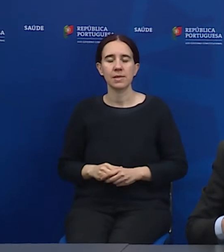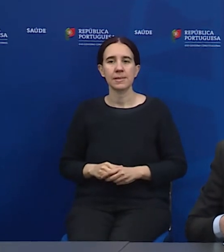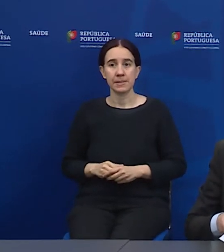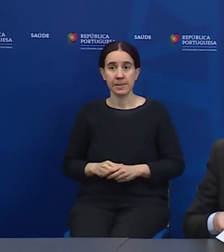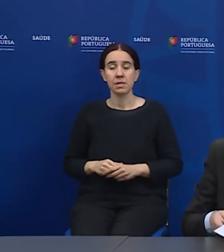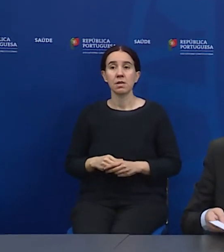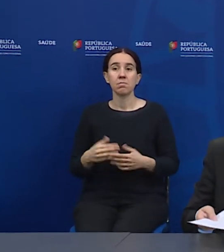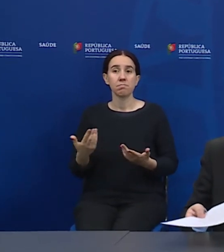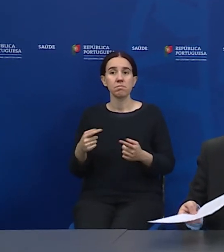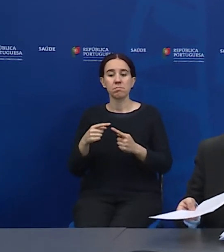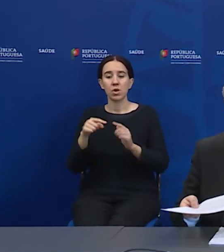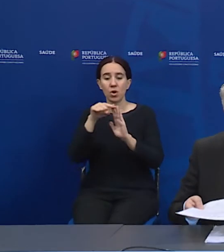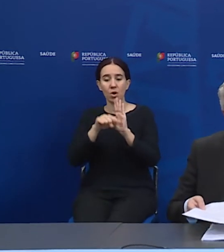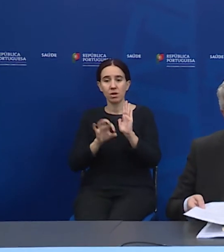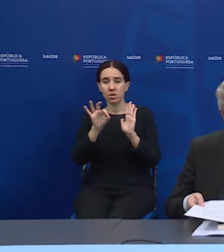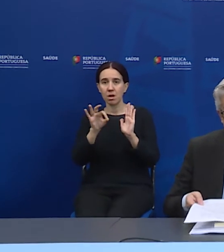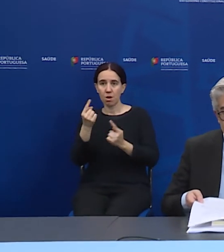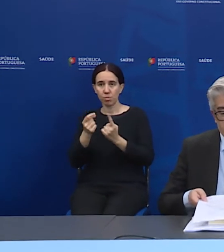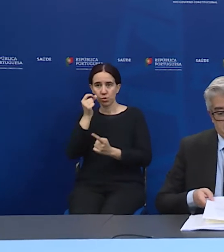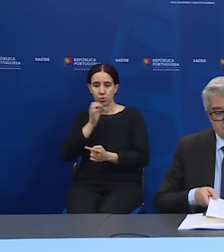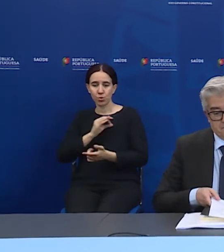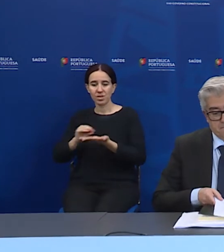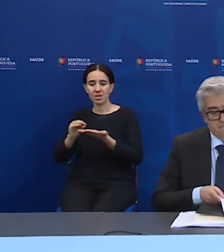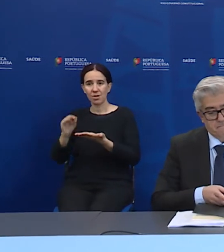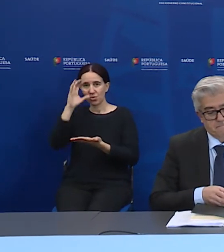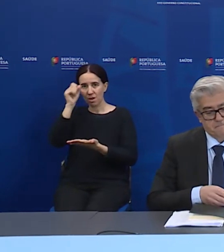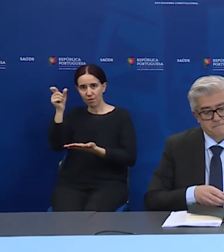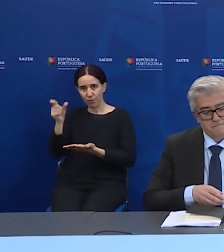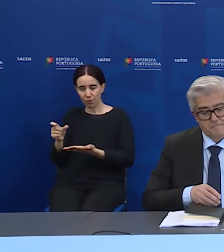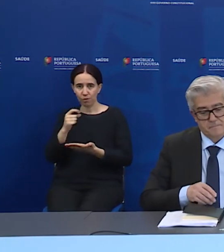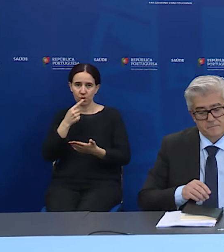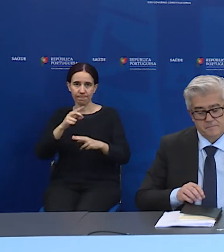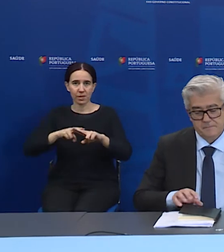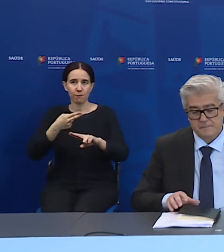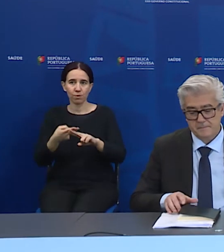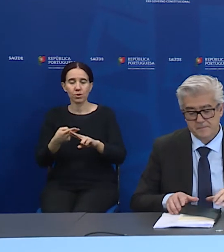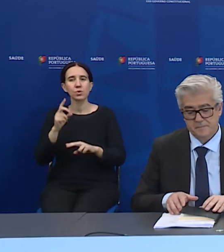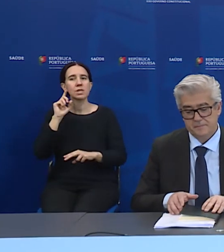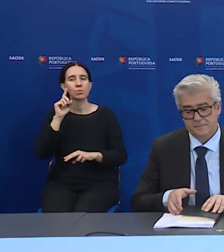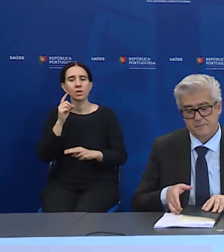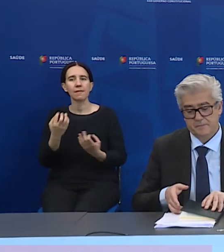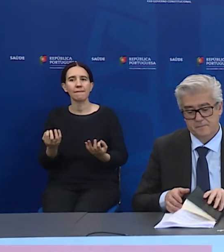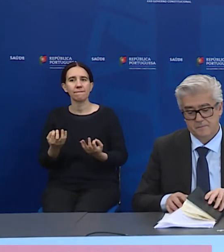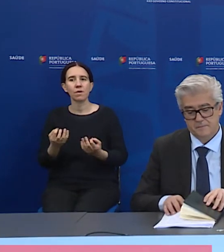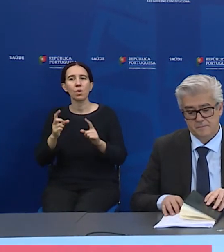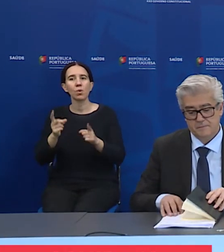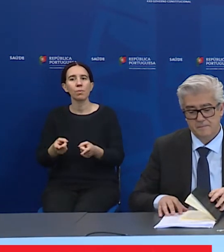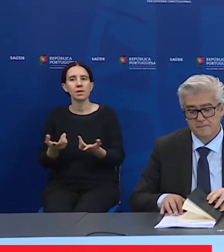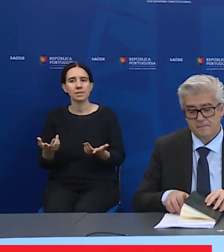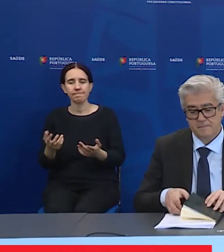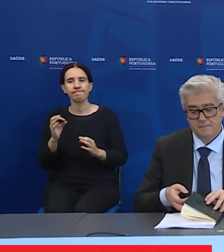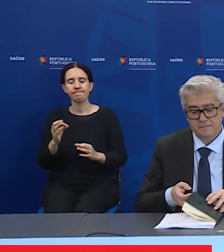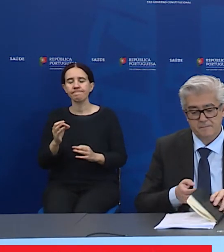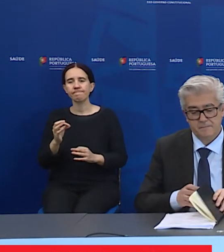assistindo algumas das notas que os meus resultados está o fez se importa eventualmente começar por uma